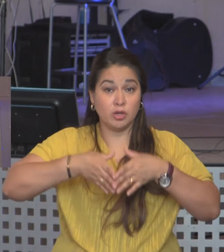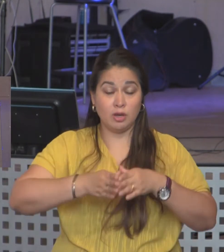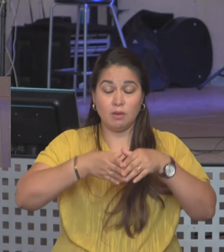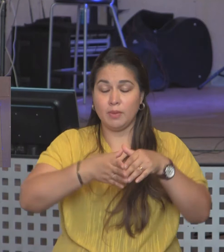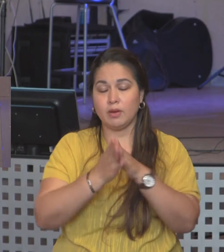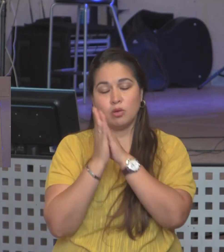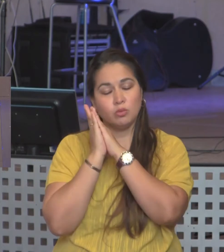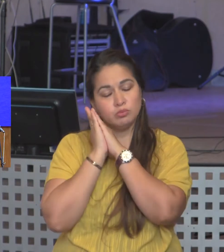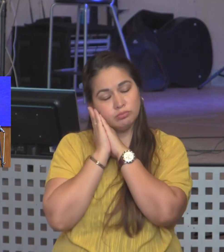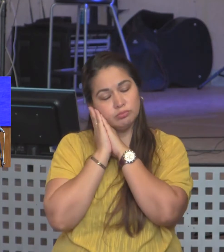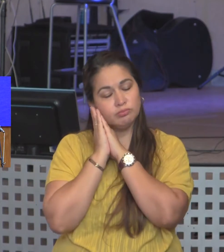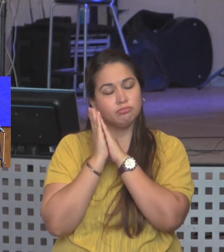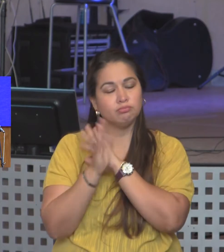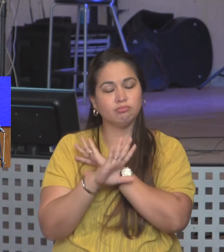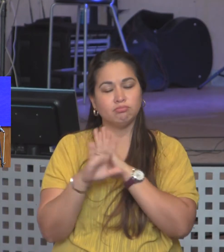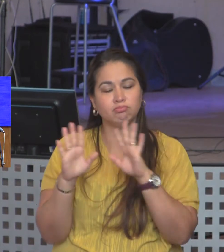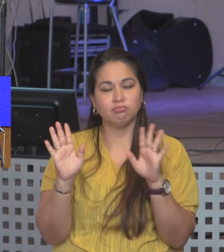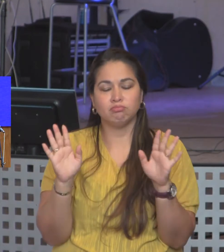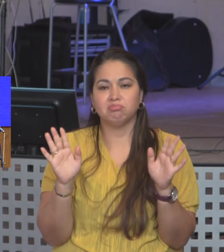la barca.